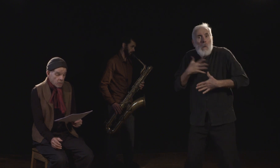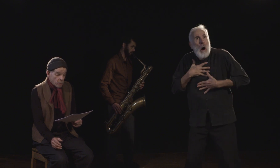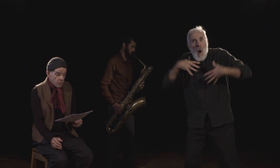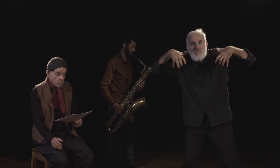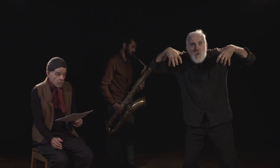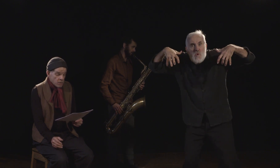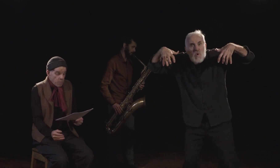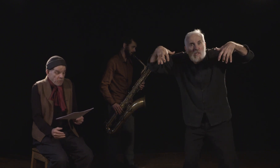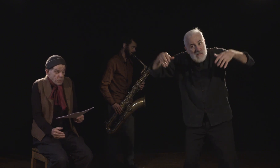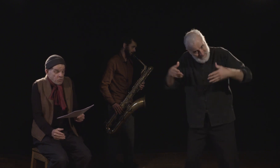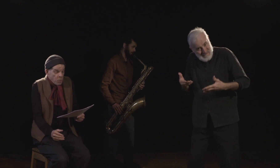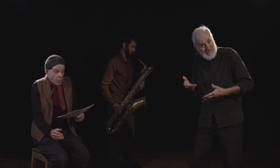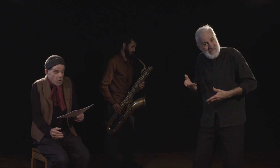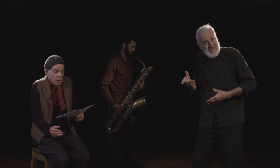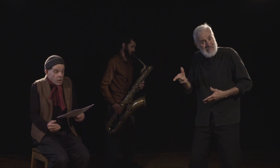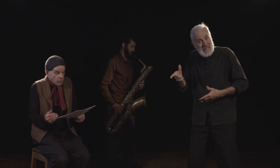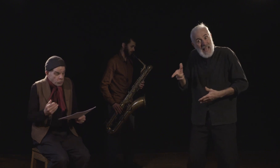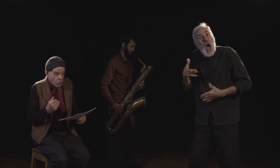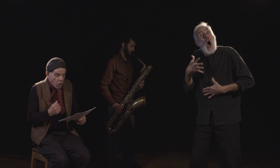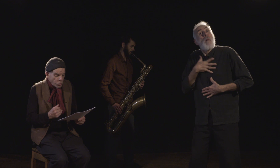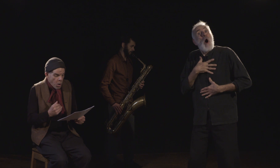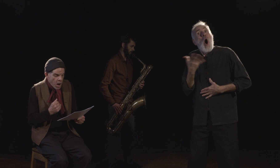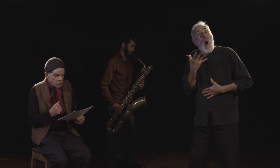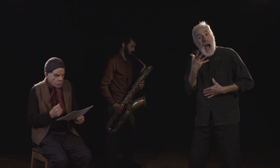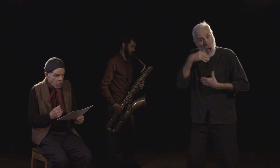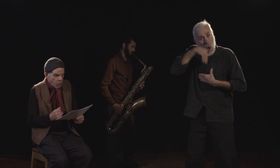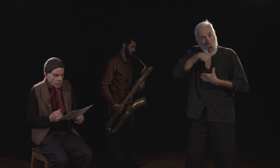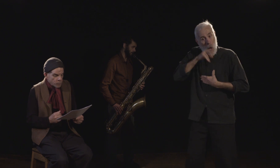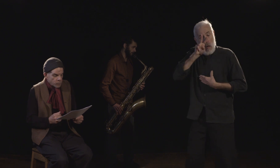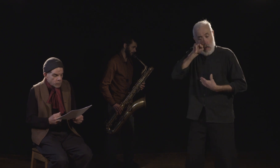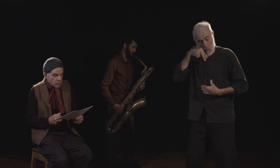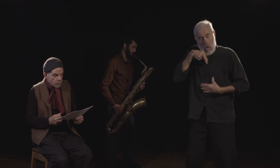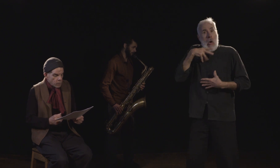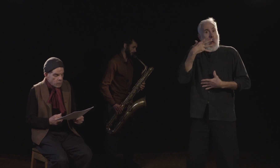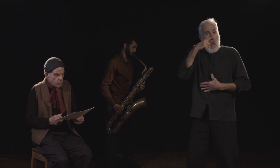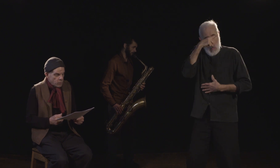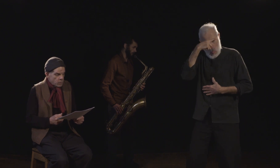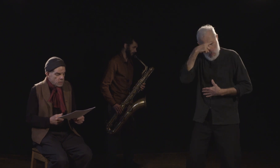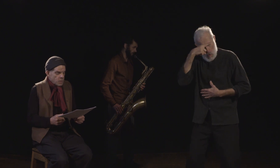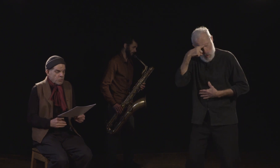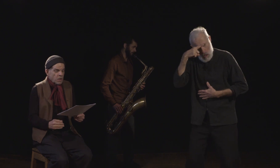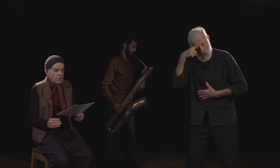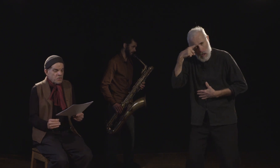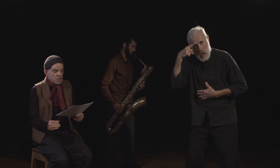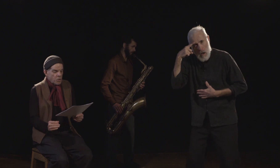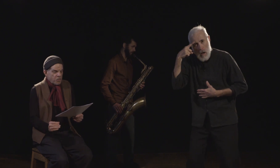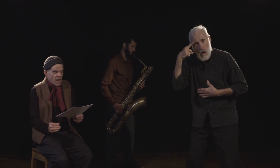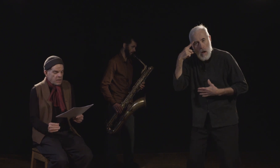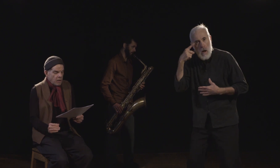monstres. C'est parce qu'ils ont peur de leur noir dedans. C'est pour ça que